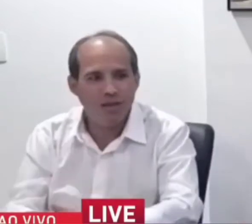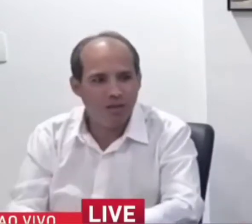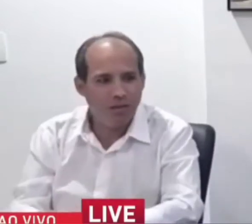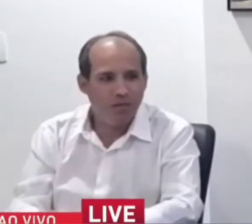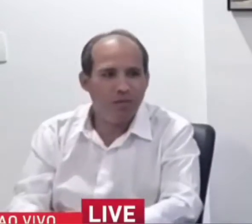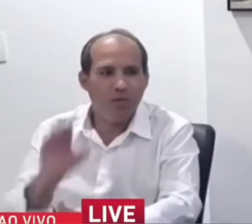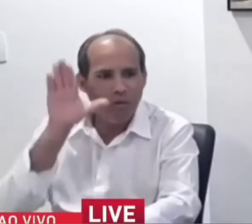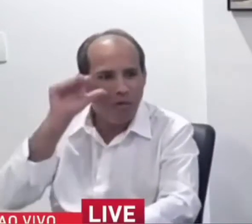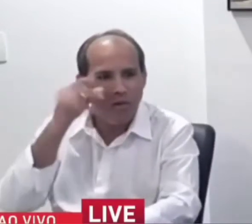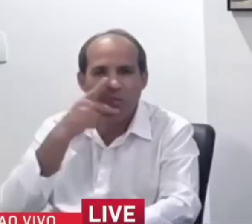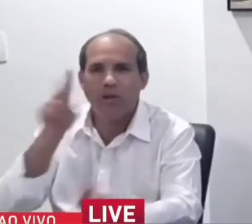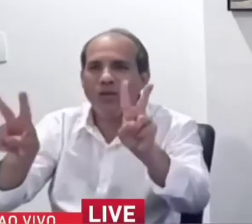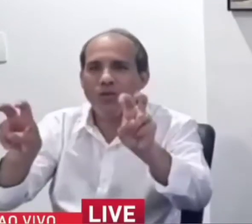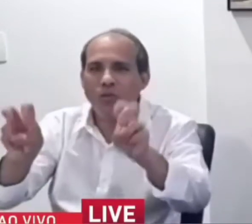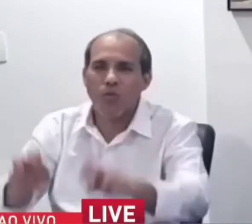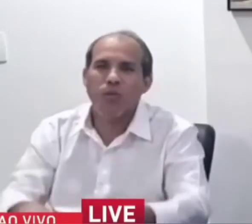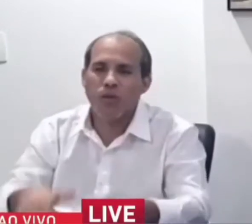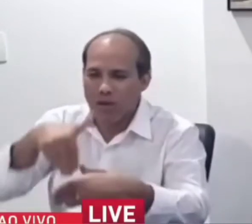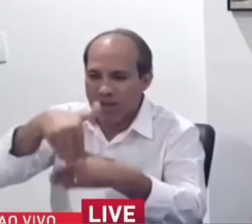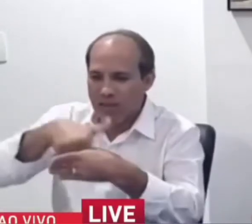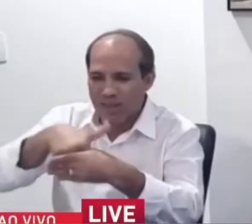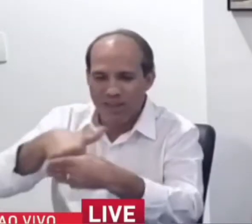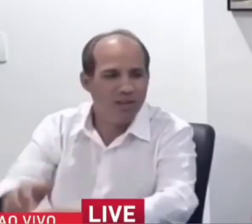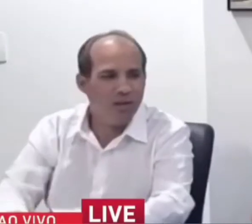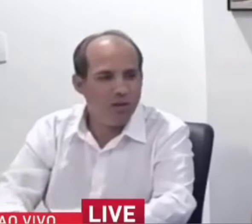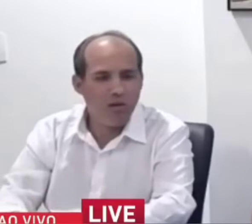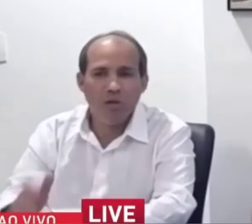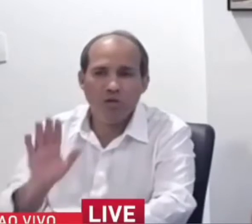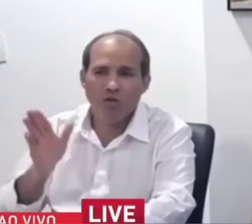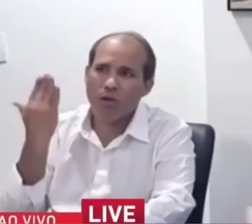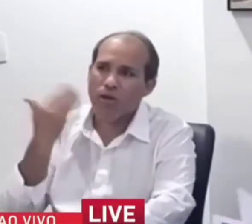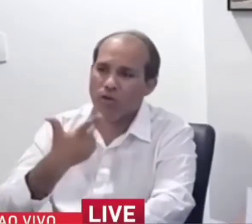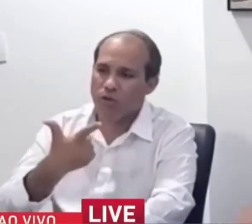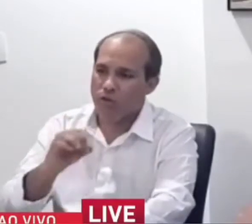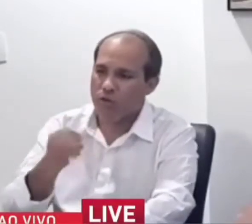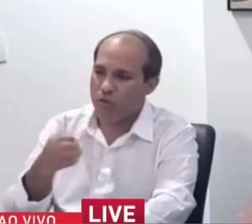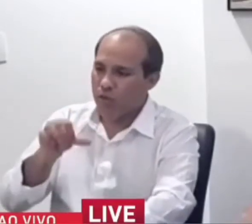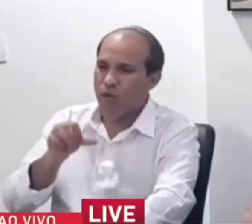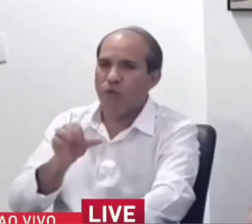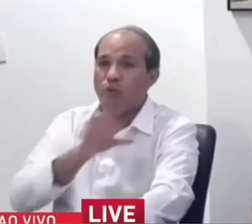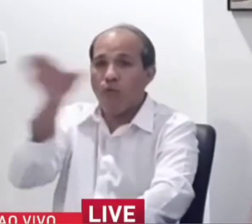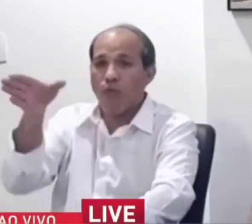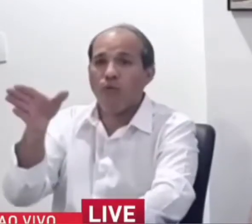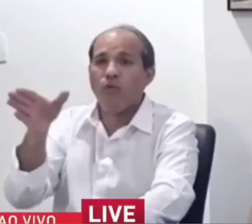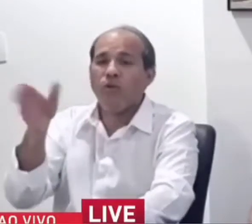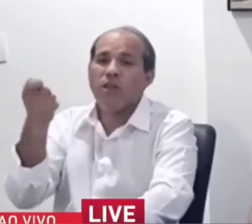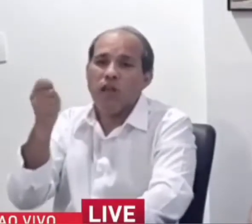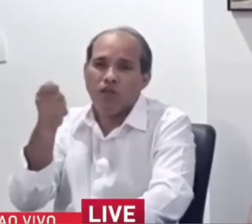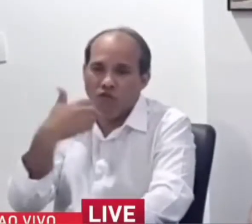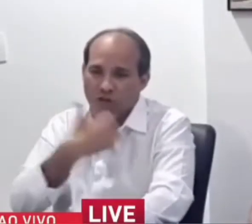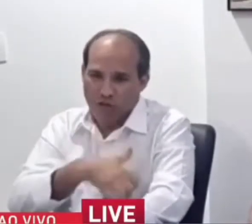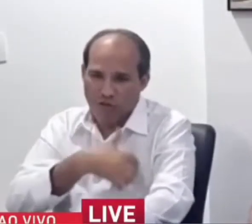curiosidade, né, quando se fala em eleições, eu tive em 2019 na Argentina, tive mais uma vez depois